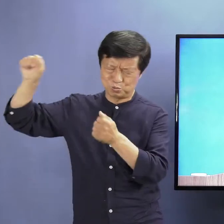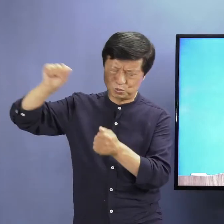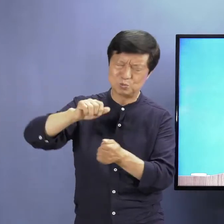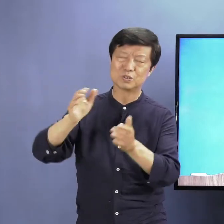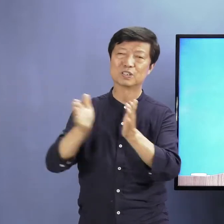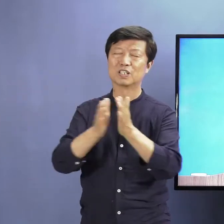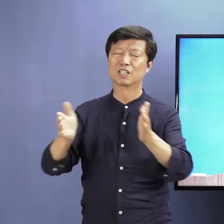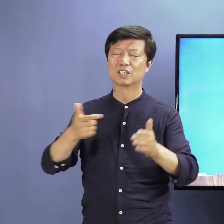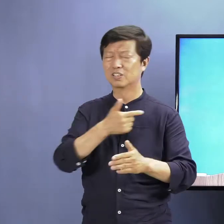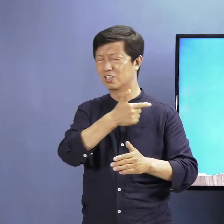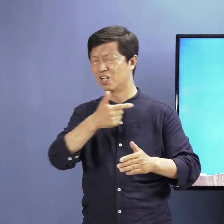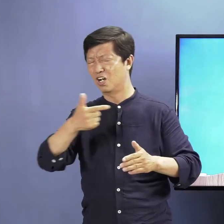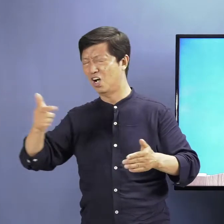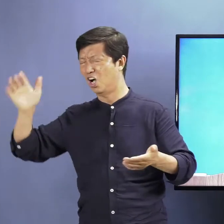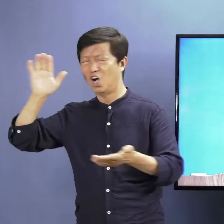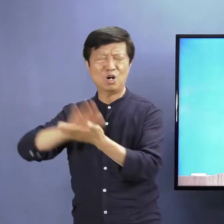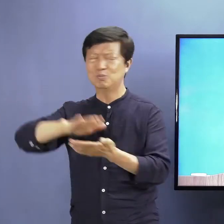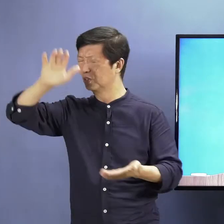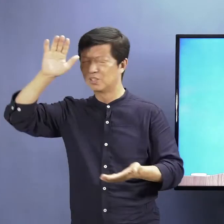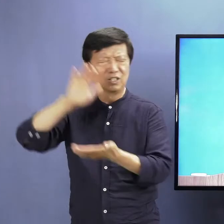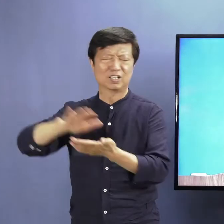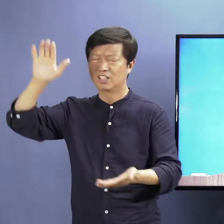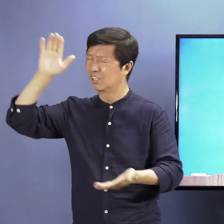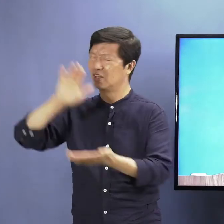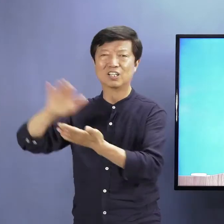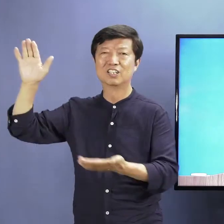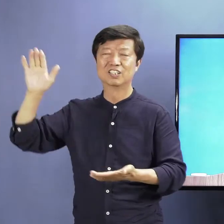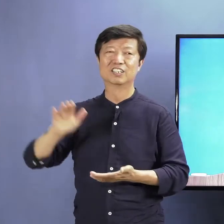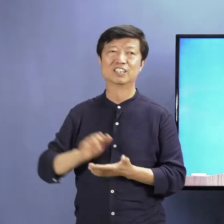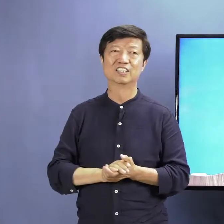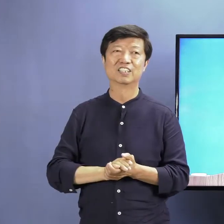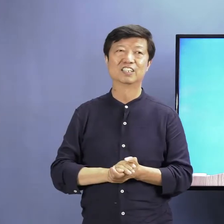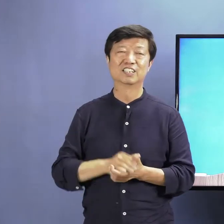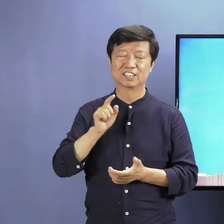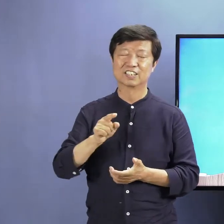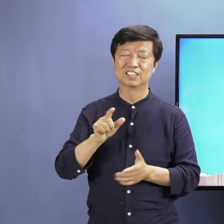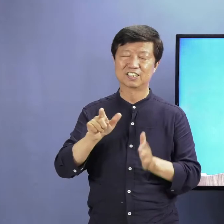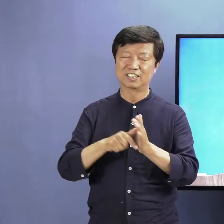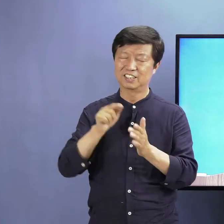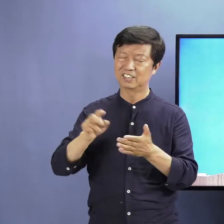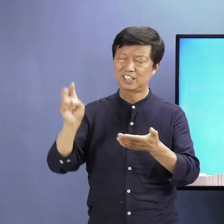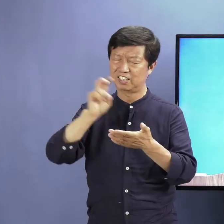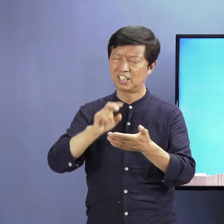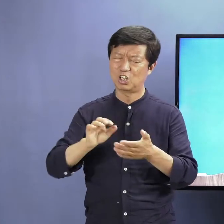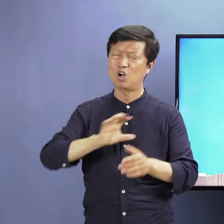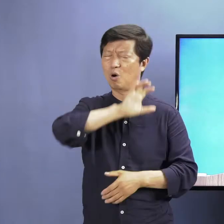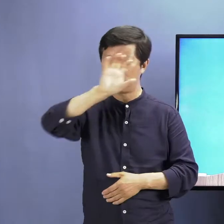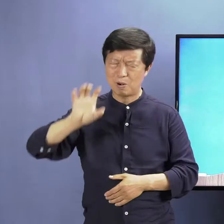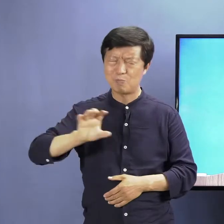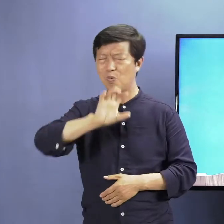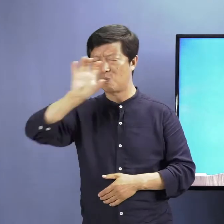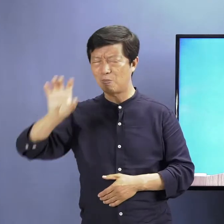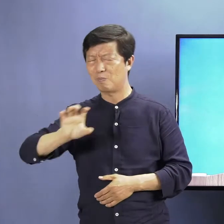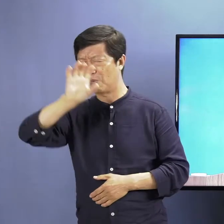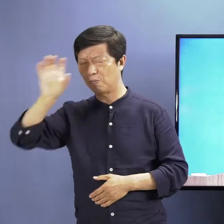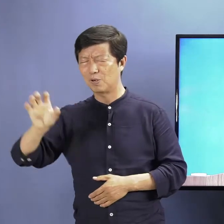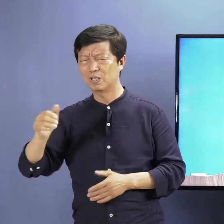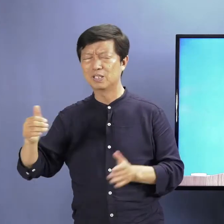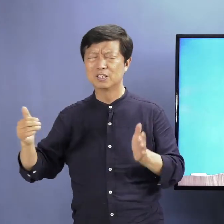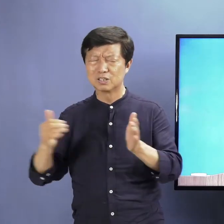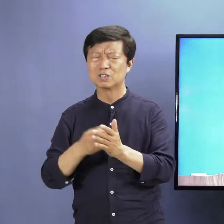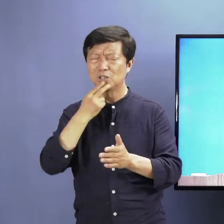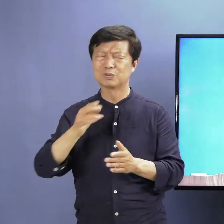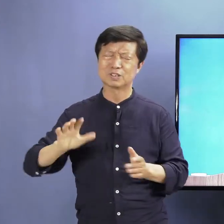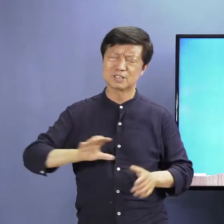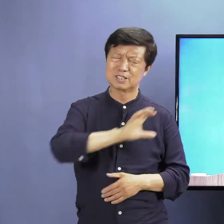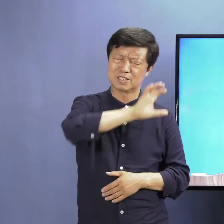너무 뜨거웠어요. 모르겠어요. 그날 이 찬양을 한 10번 이상은 부른 거예요. 10번도 더 된 것 같아요. 끝이 안 나죠.